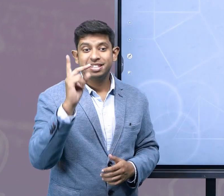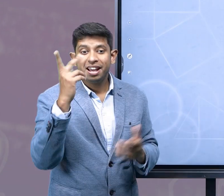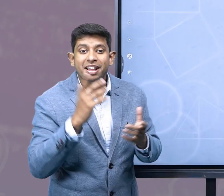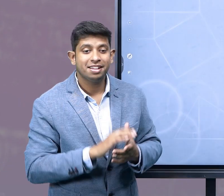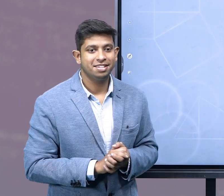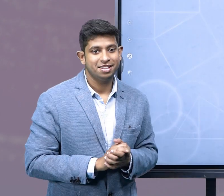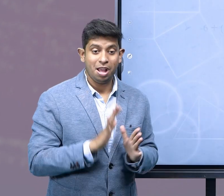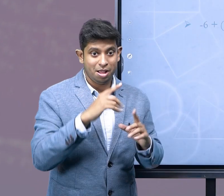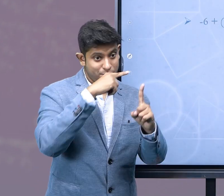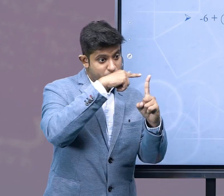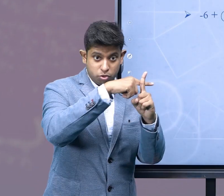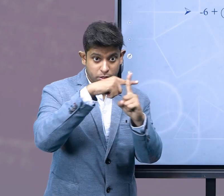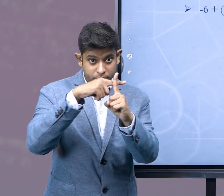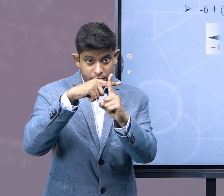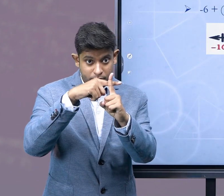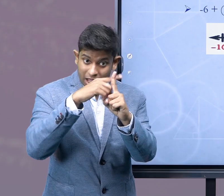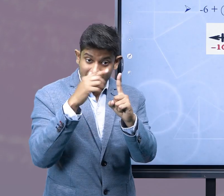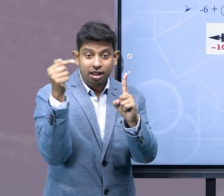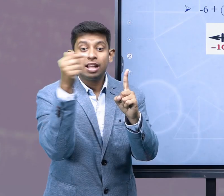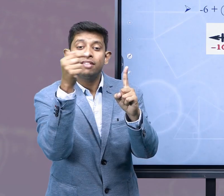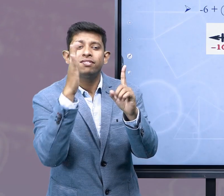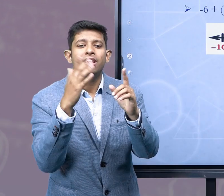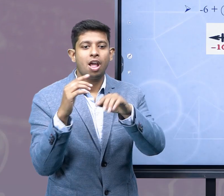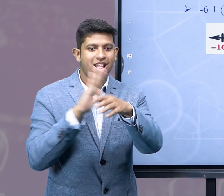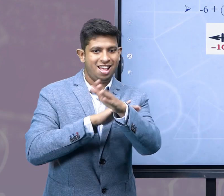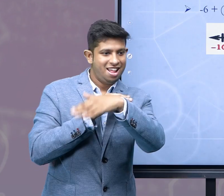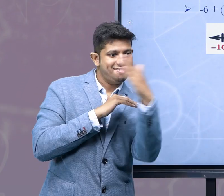यदि हम एक ऋणात्मक पूर्णांक जोड़ते हैं तो